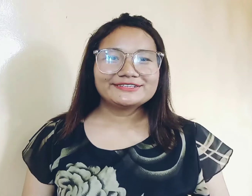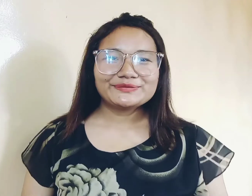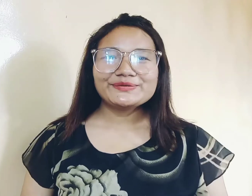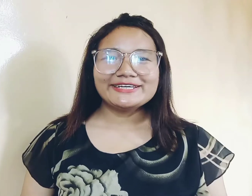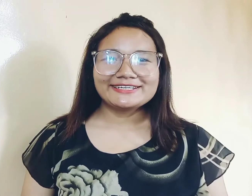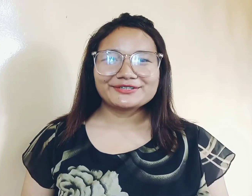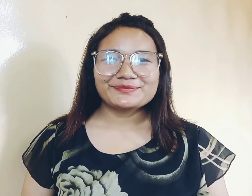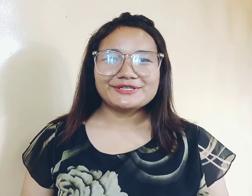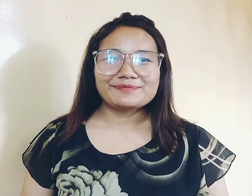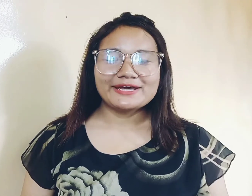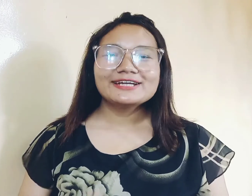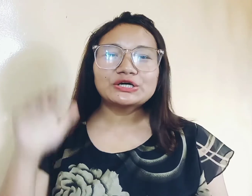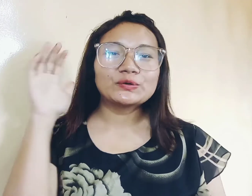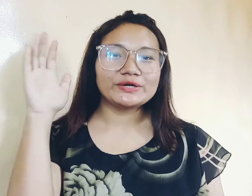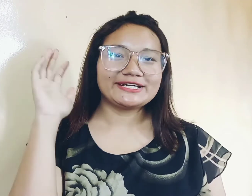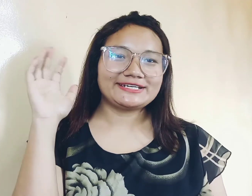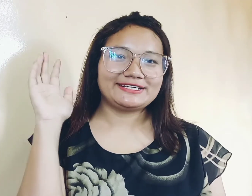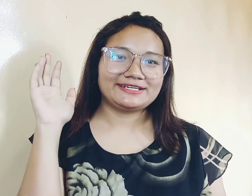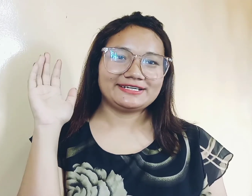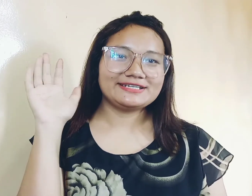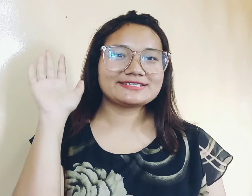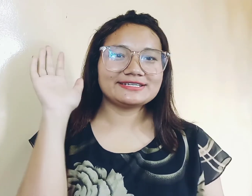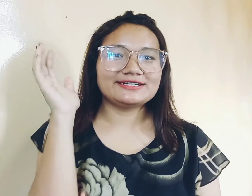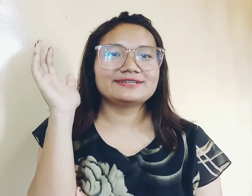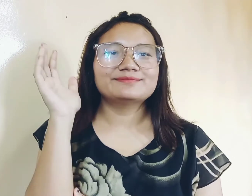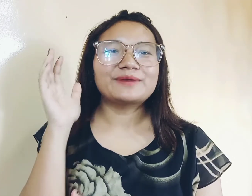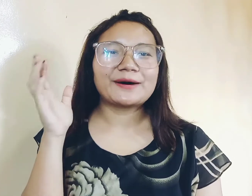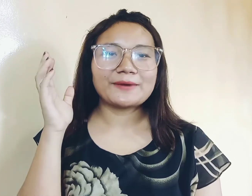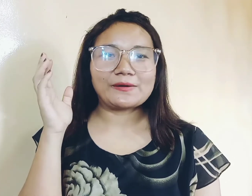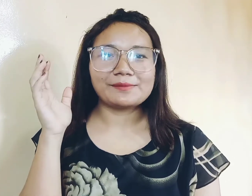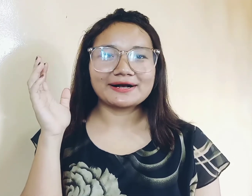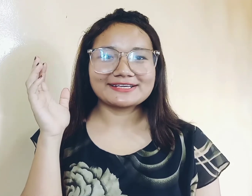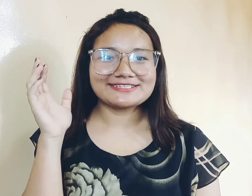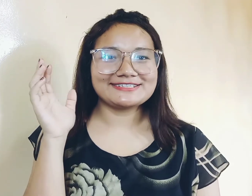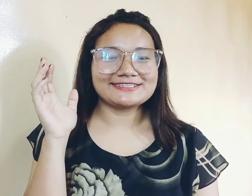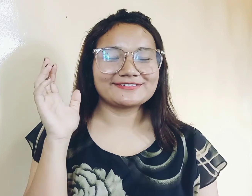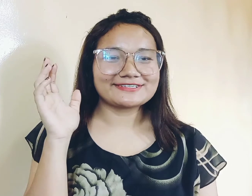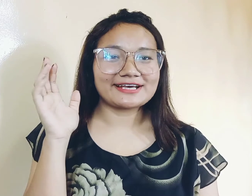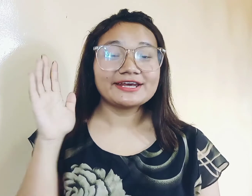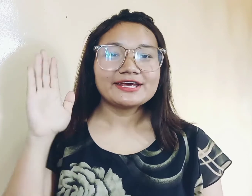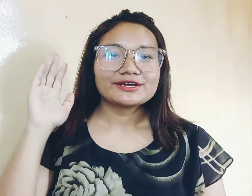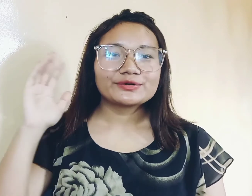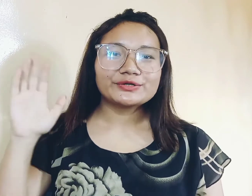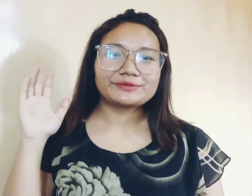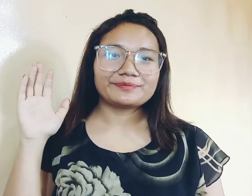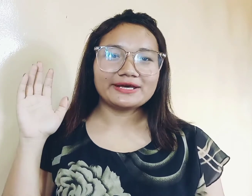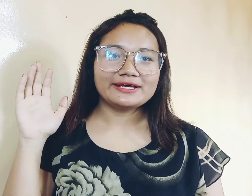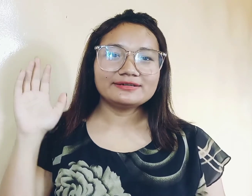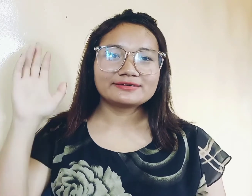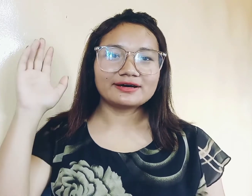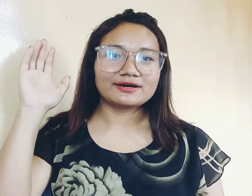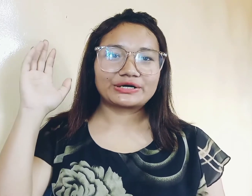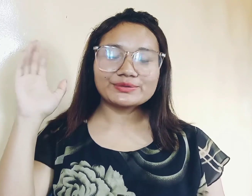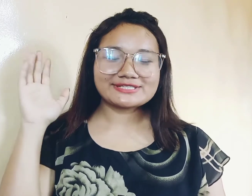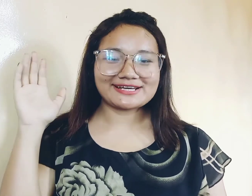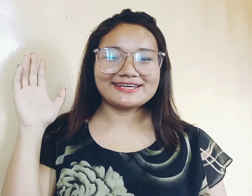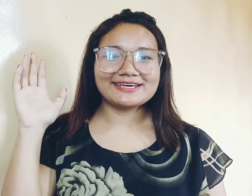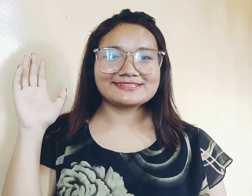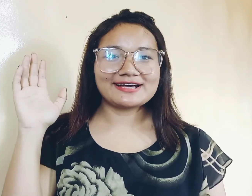ตันี้คุดเป็นขุด อย่าใชแ่สสดขุดเป็น ขุดใช้เก็แ้ง